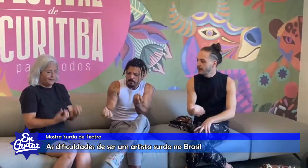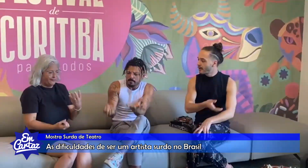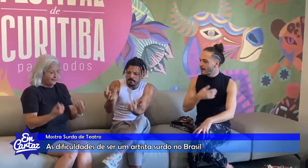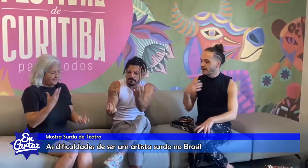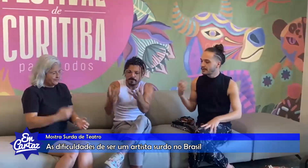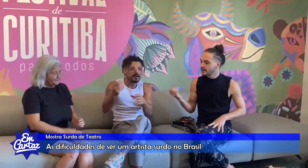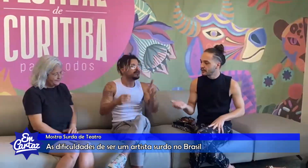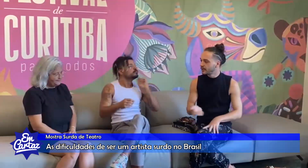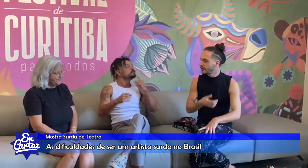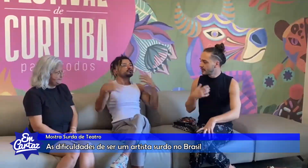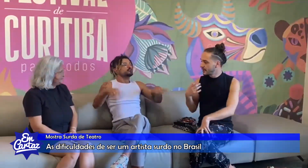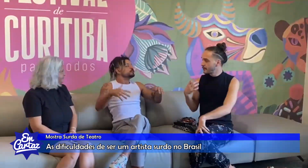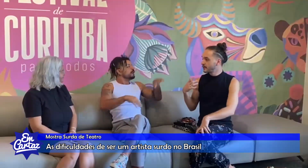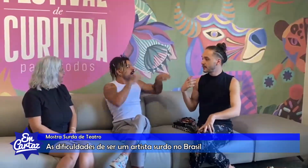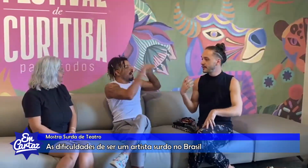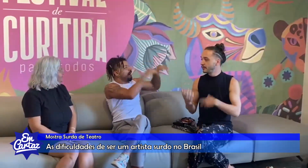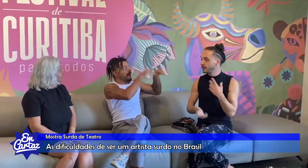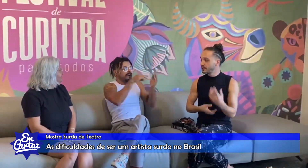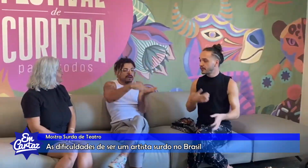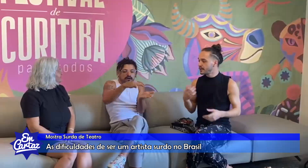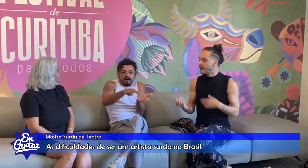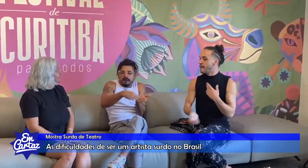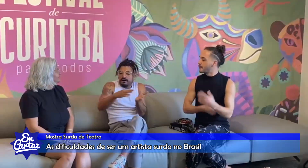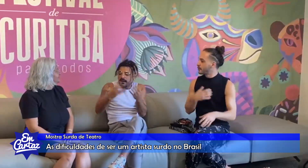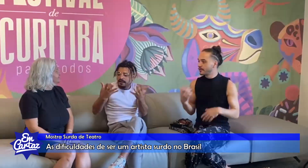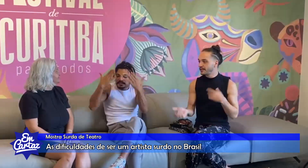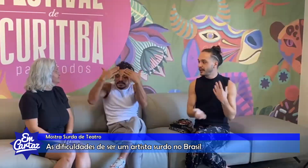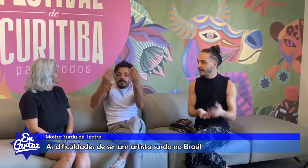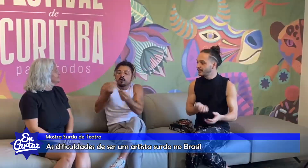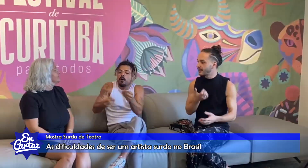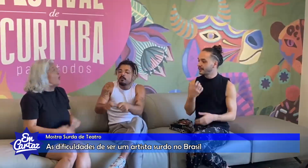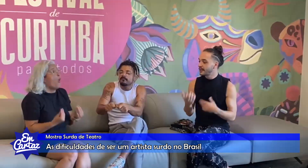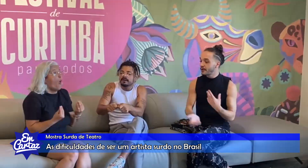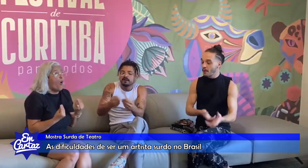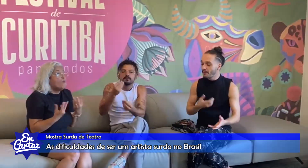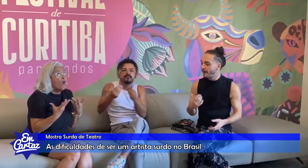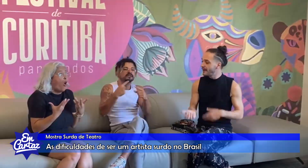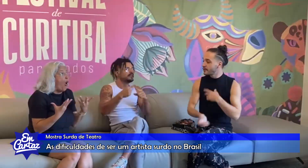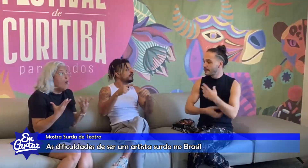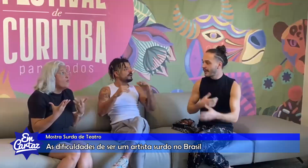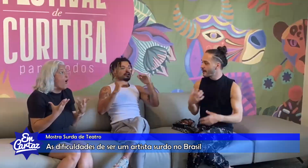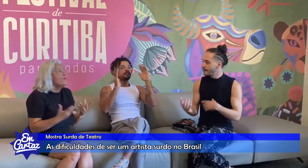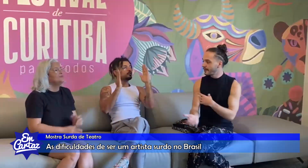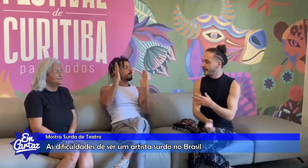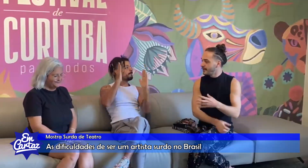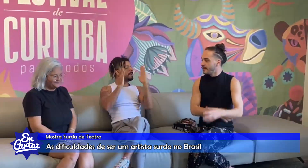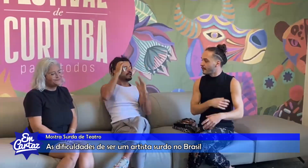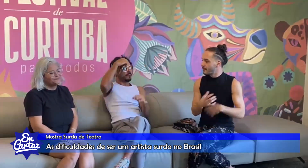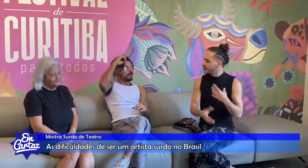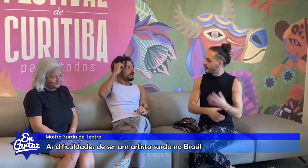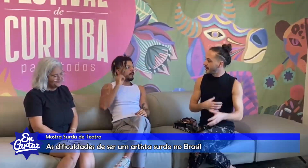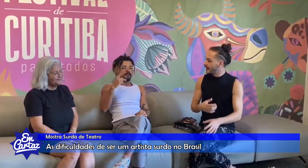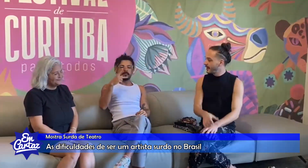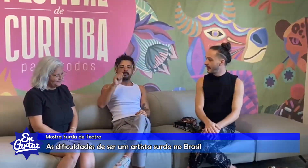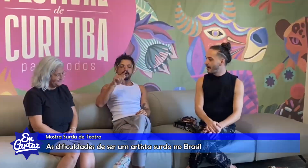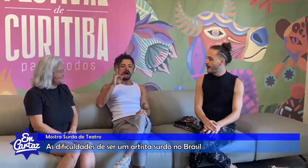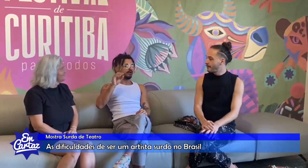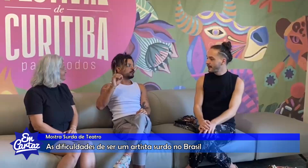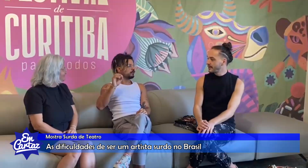agora mostra surdo, todas essas produções, muitos surdos procuram a gente querendo saber como faz, como que é, como que chega, né? Agora, por exemplo,